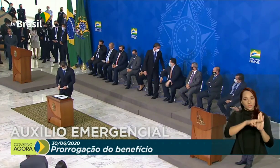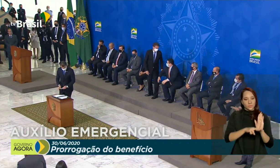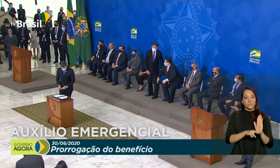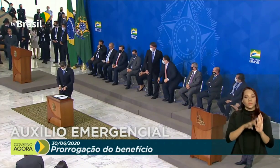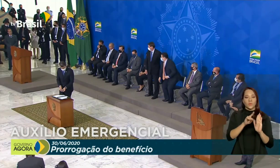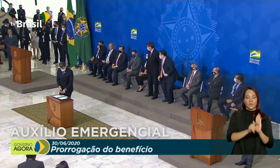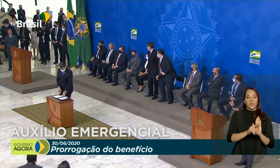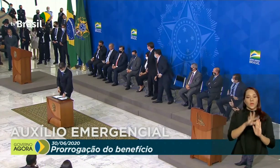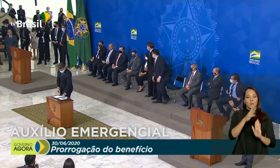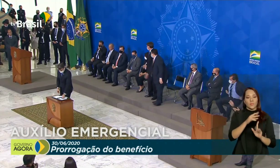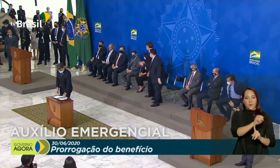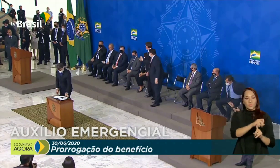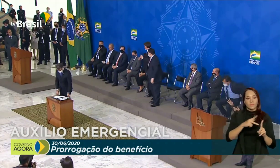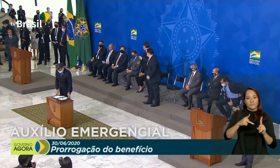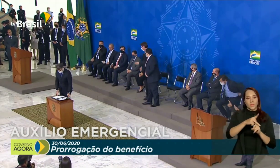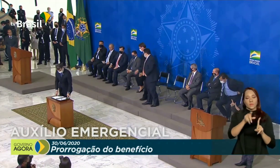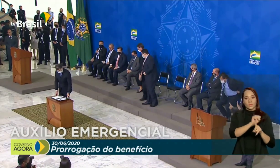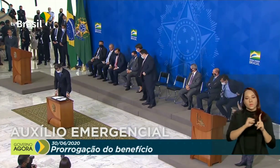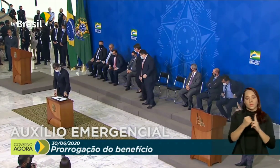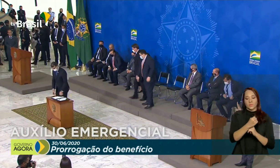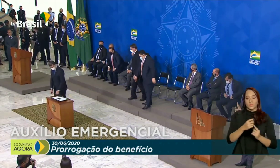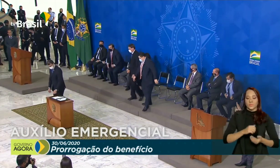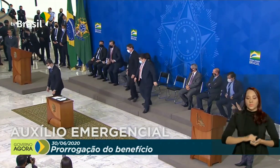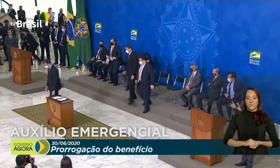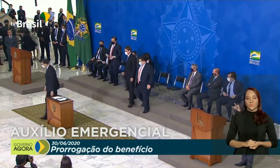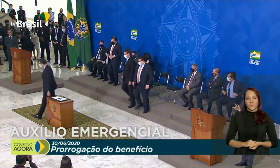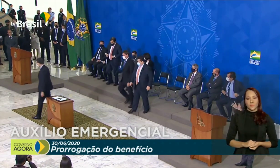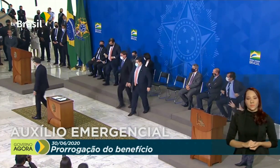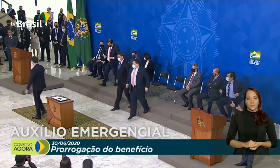da Previdência Social.